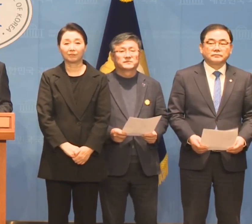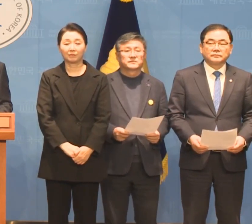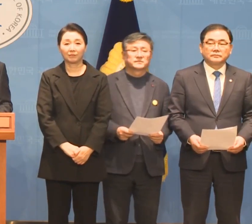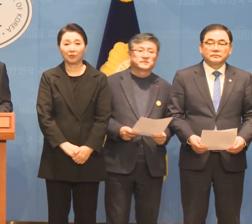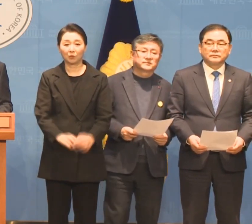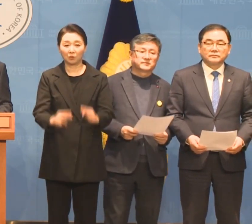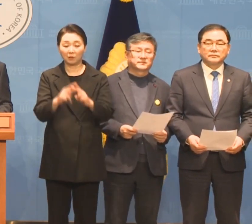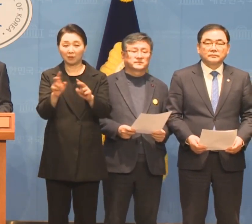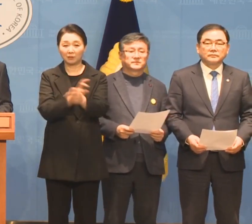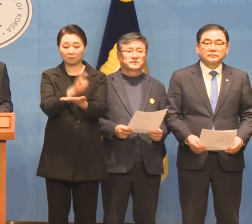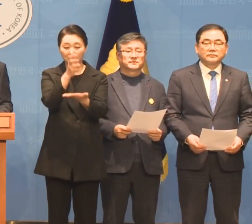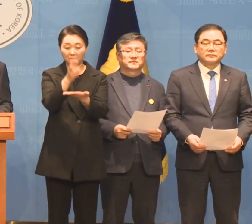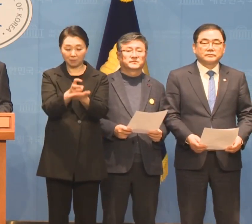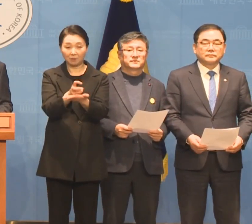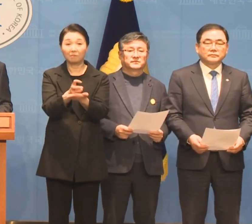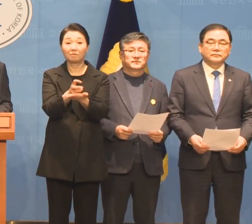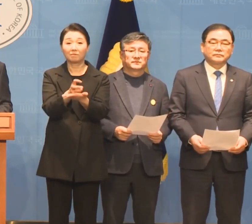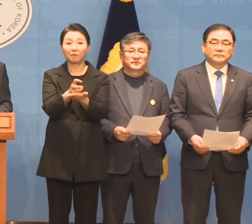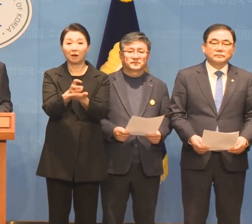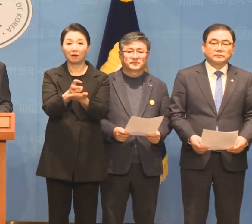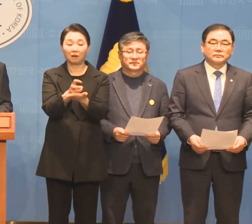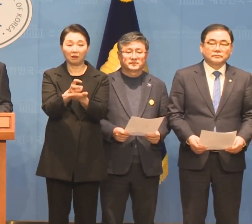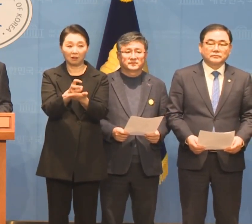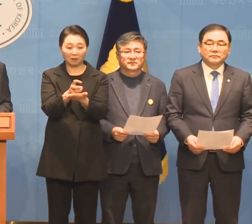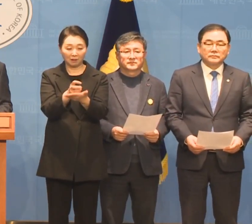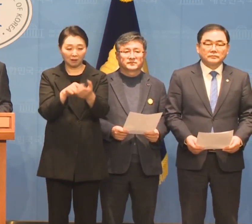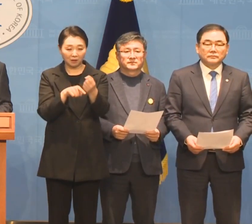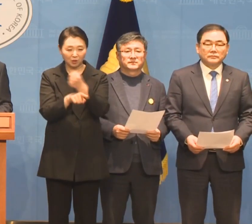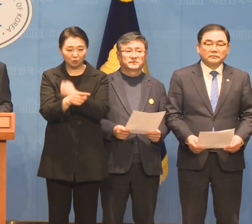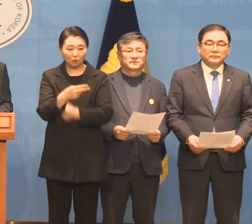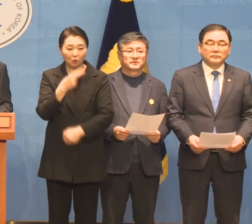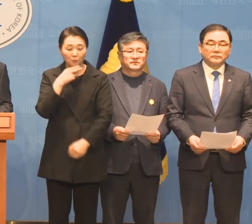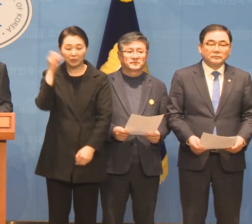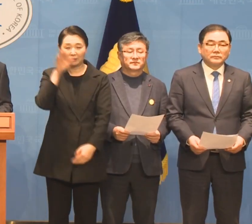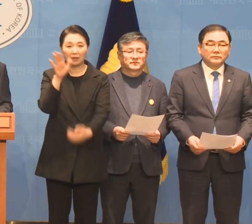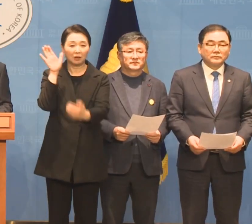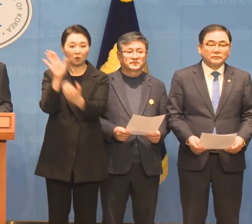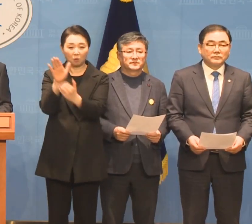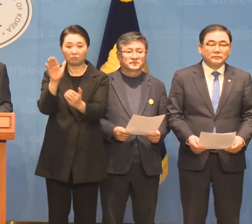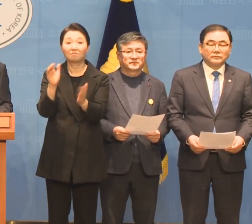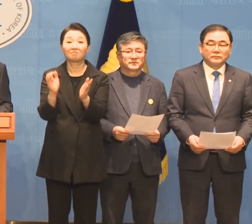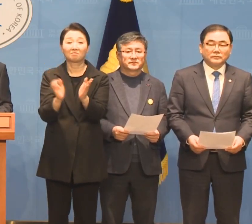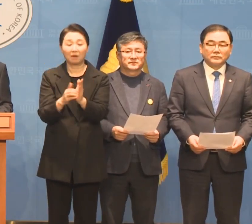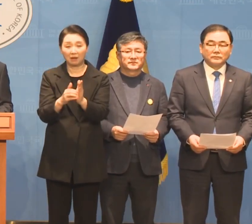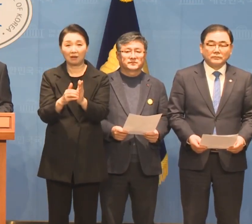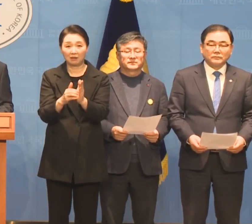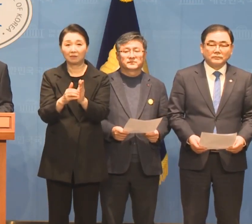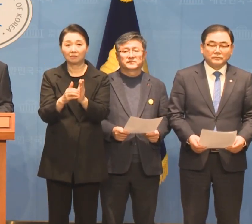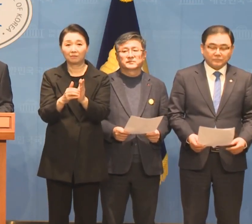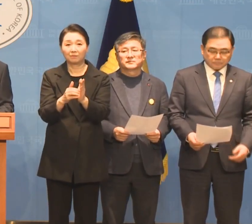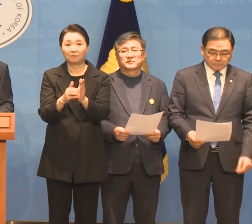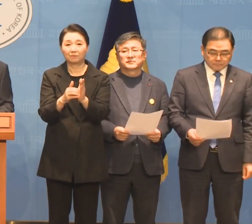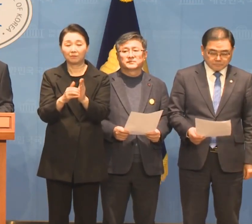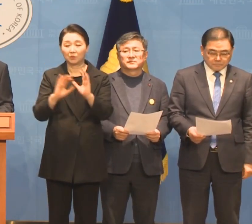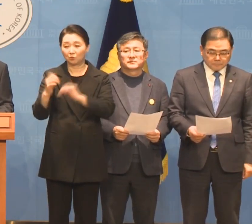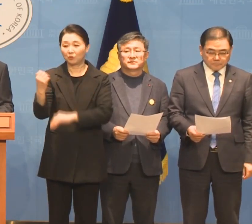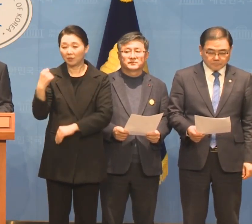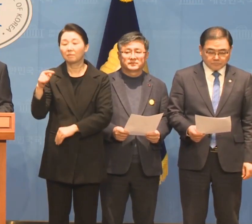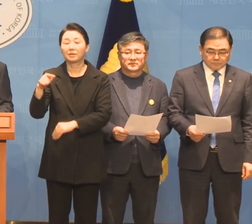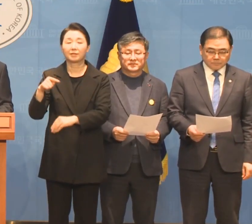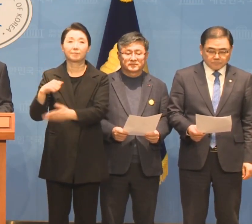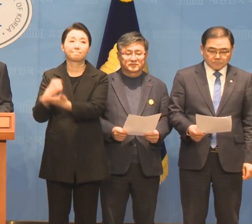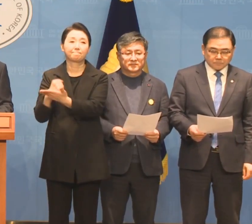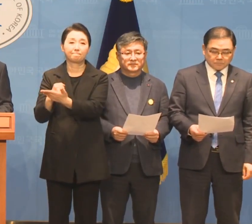반도체 특별법을 말도 안 되는 이유로 거부하고 있는, 처리를 거부하고 있는 국민의힘을